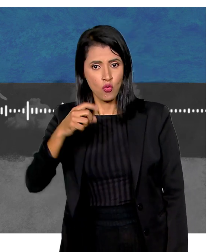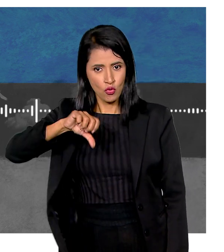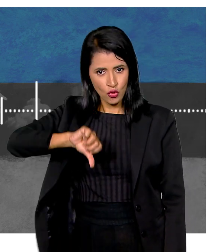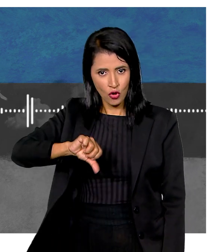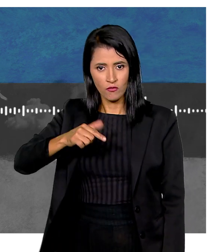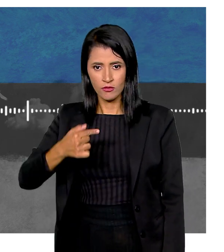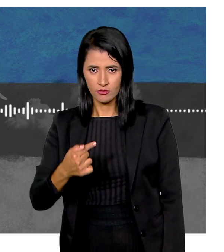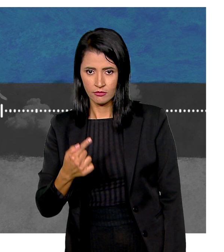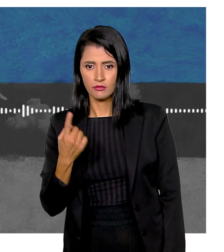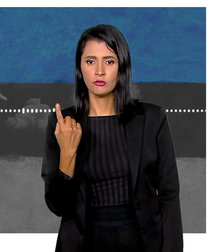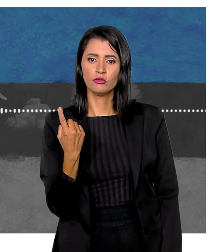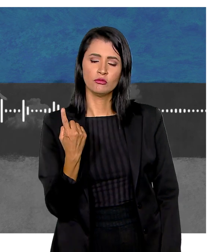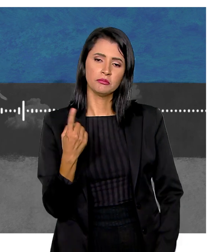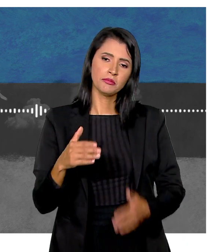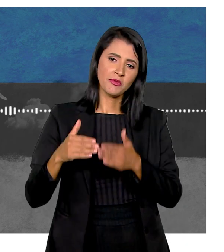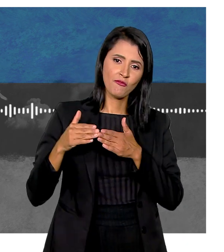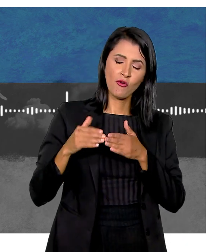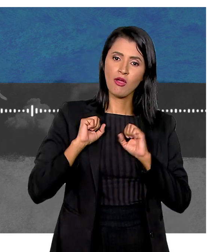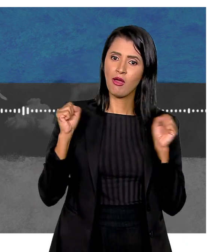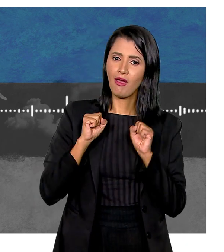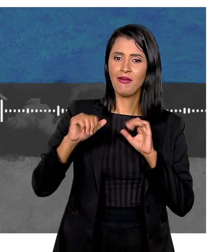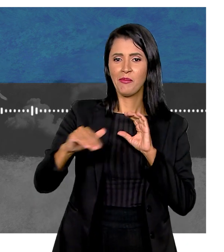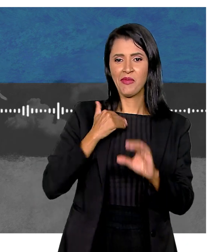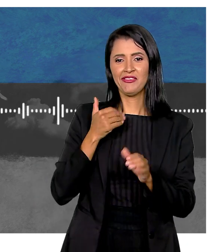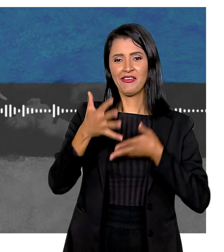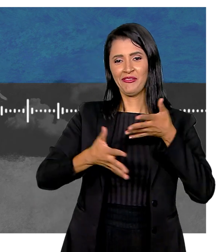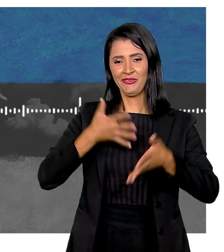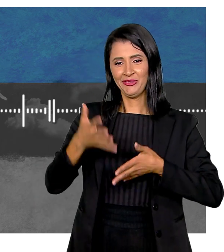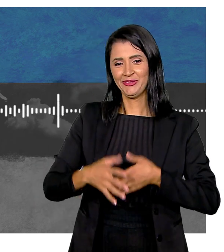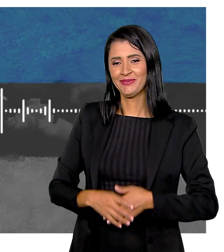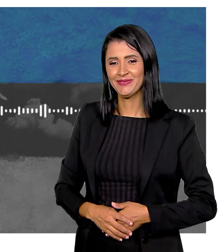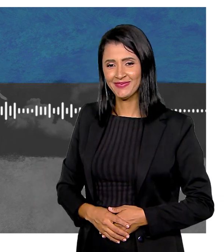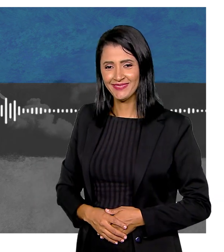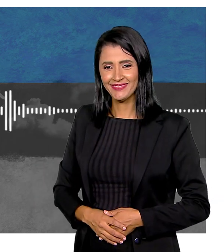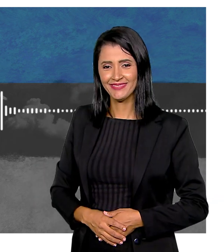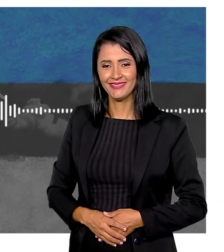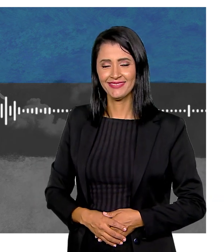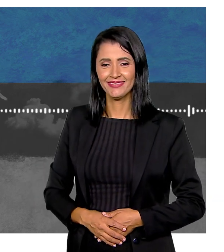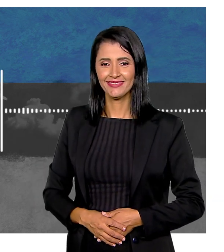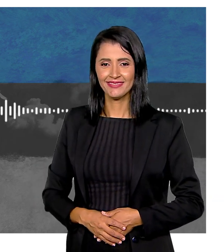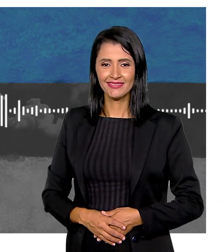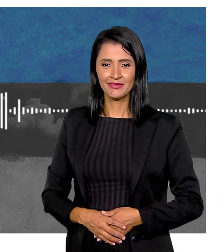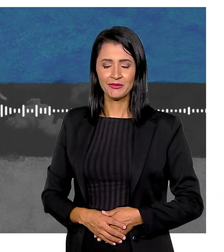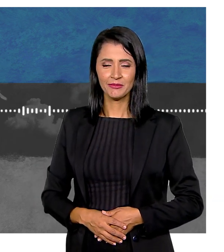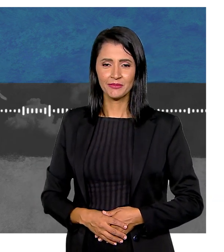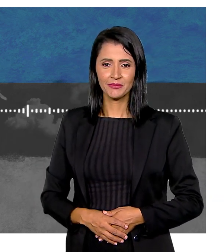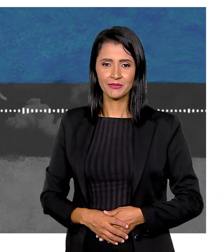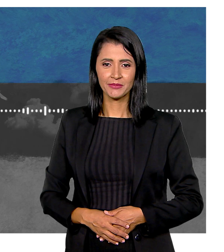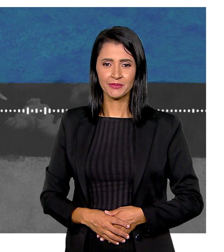Em ouvidoria Arroba Eu vou adorar Receber uma mensagem Por Libra E aí